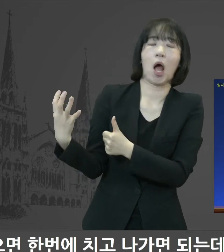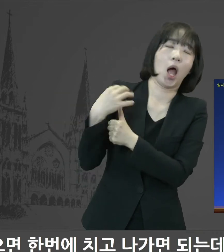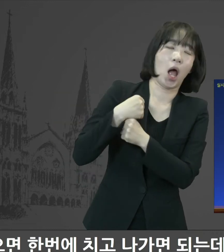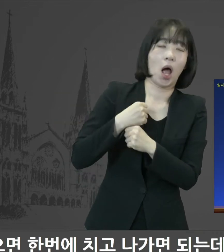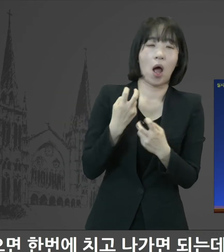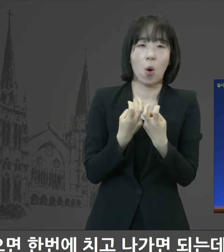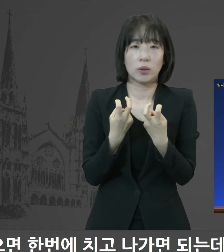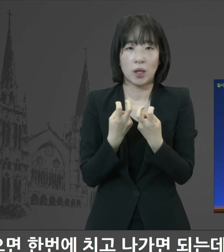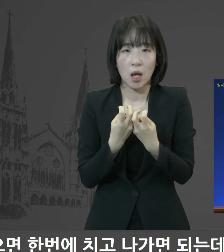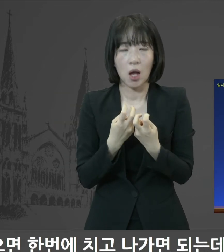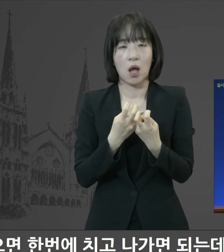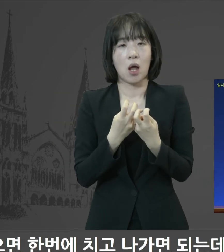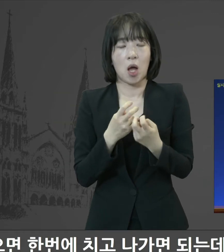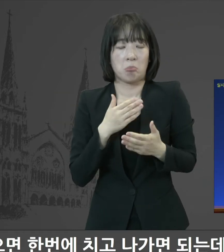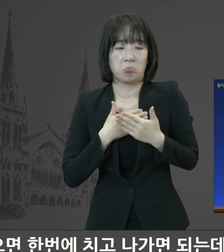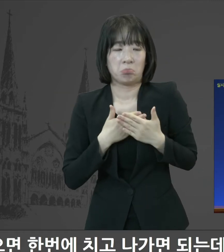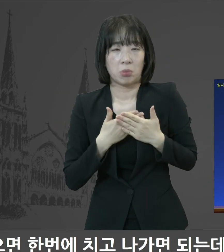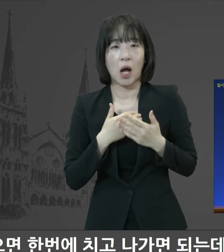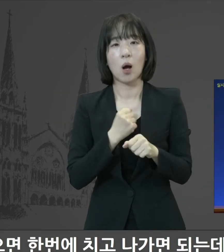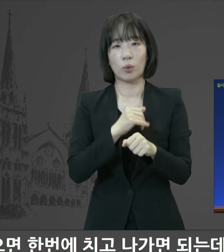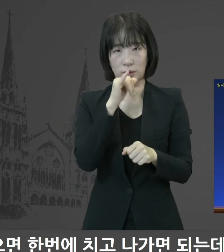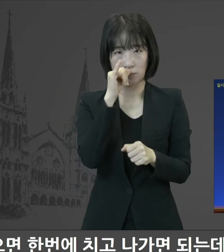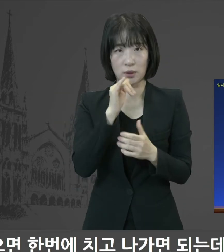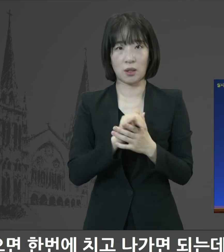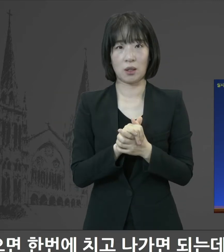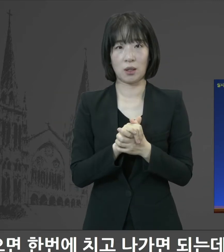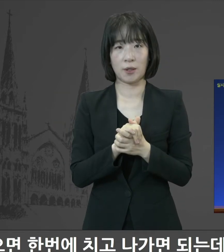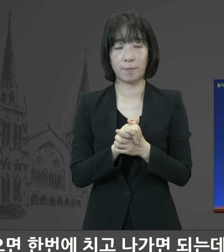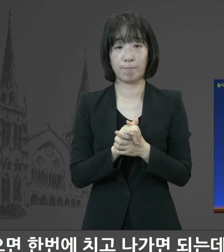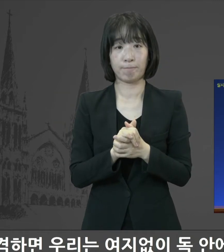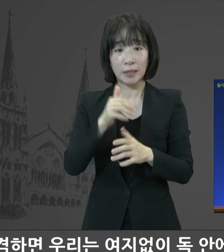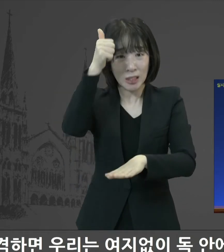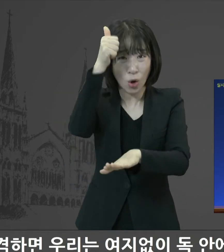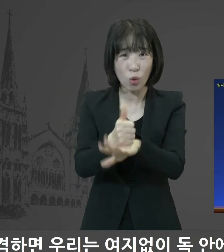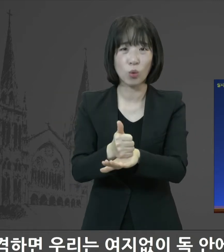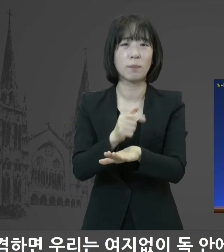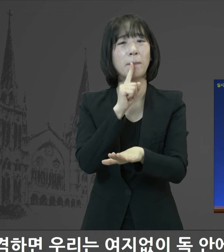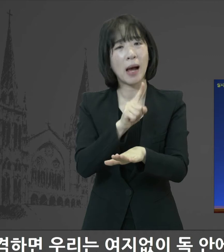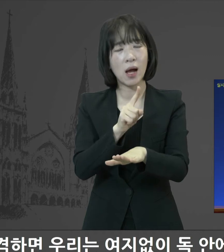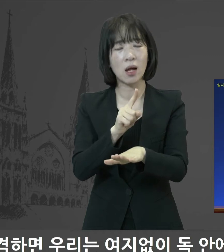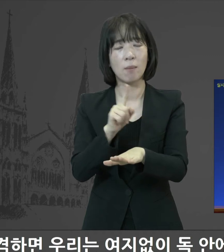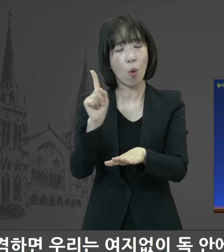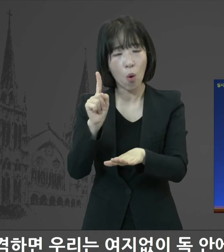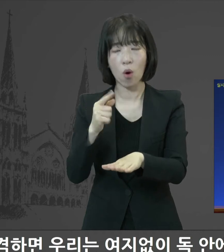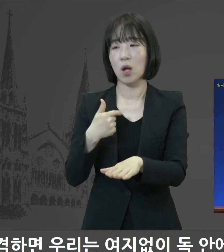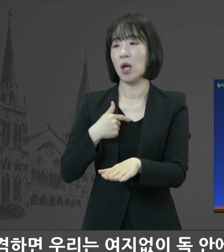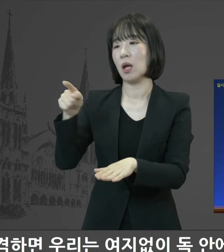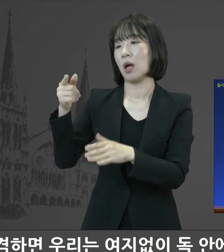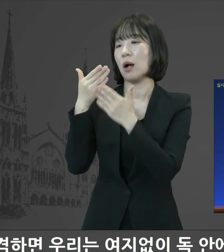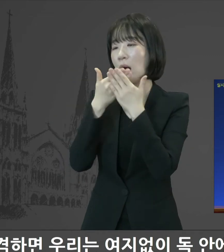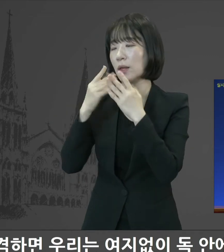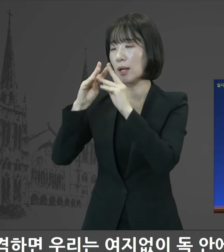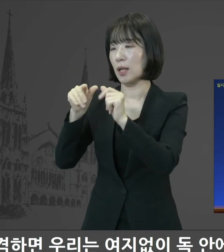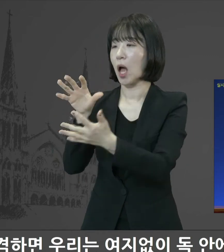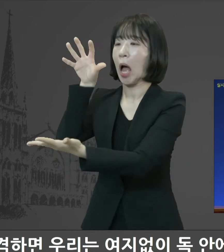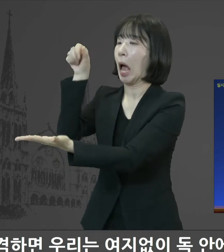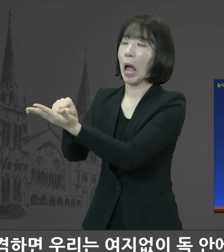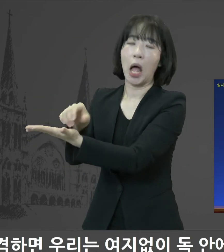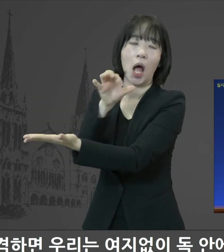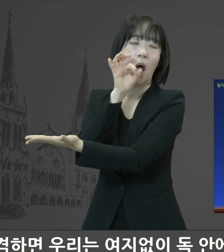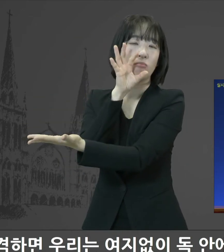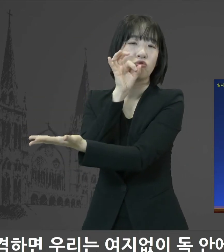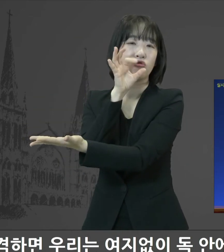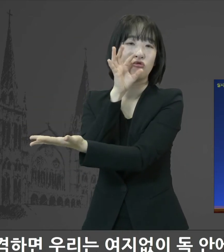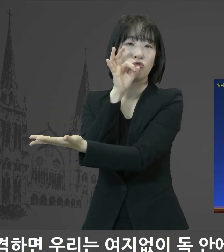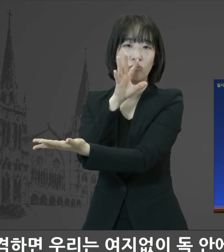보고한 셈이 되는 것이죠. 그래서 결론은 우리가 그 땅을 정복할 수 없겠습니다. 10명이